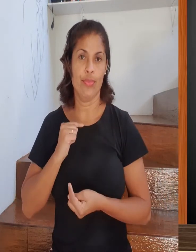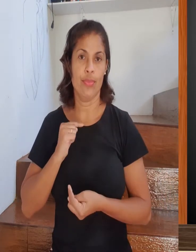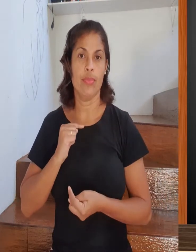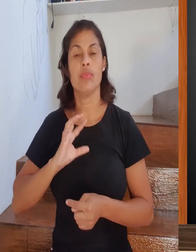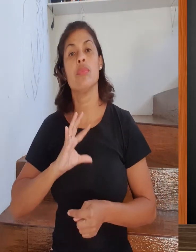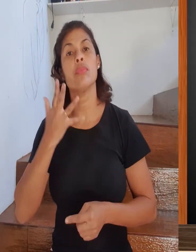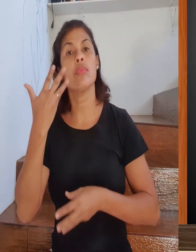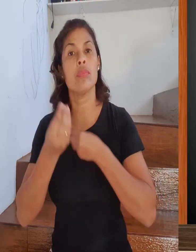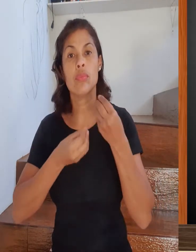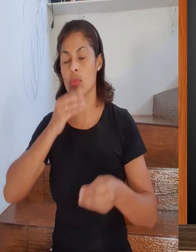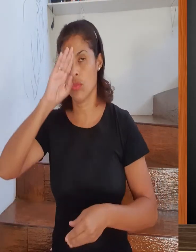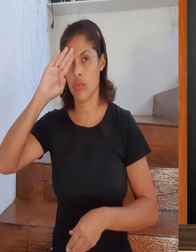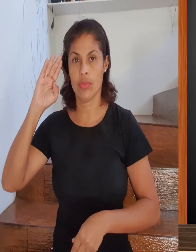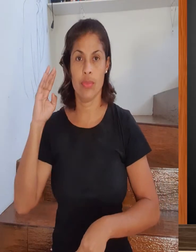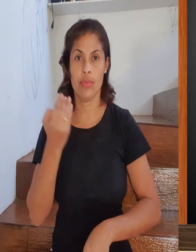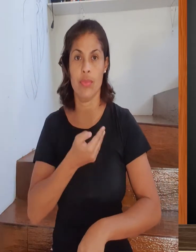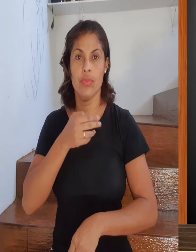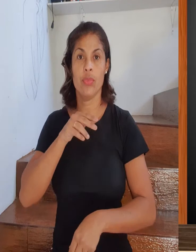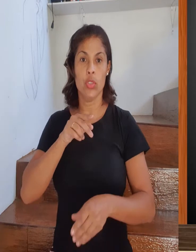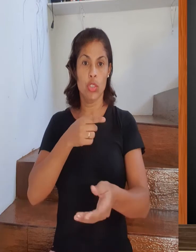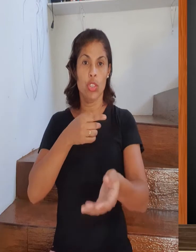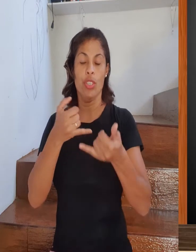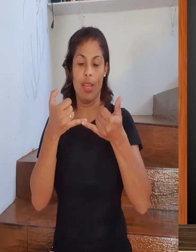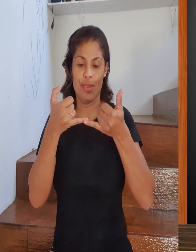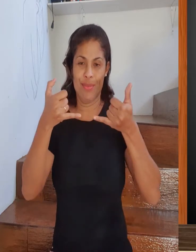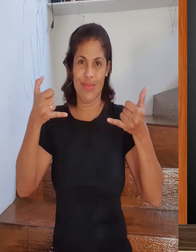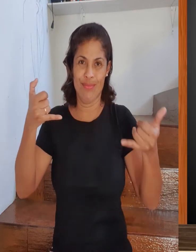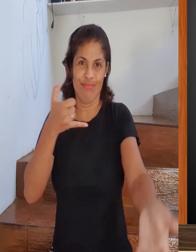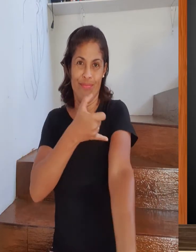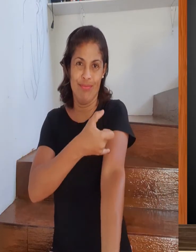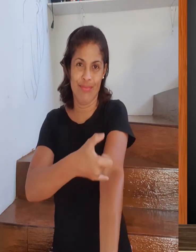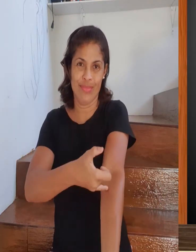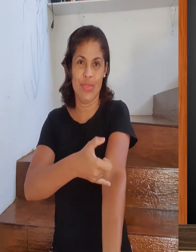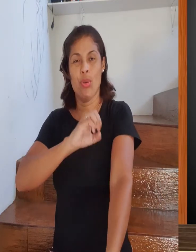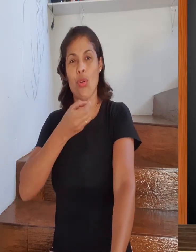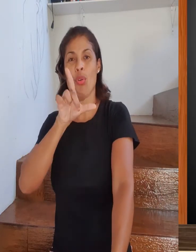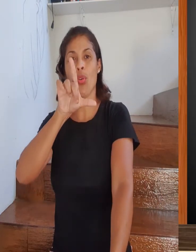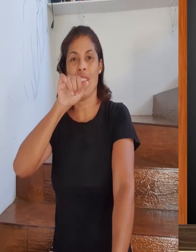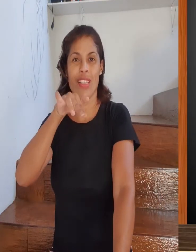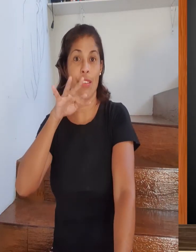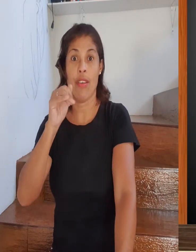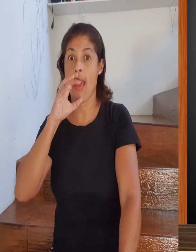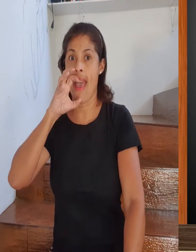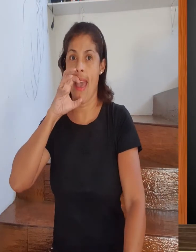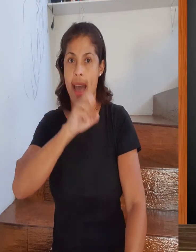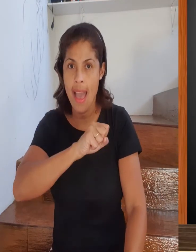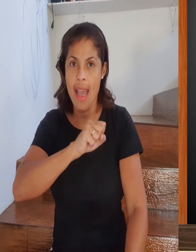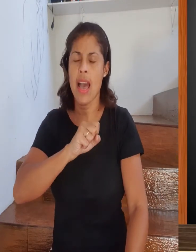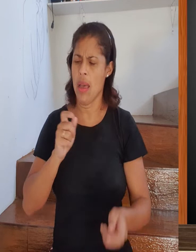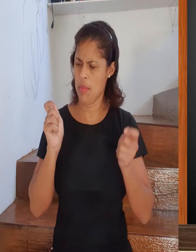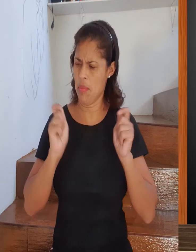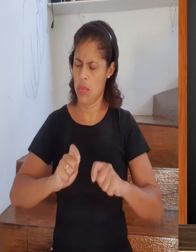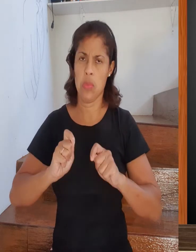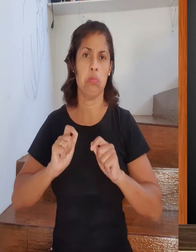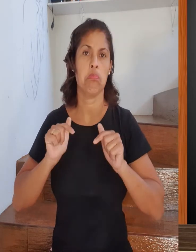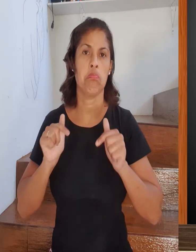Nessas vias, a absorção acontece diretamente pelos vasos sanguíneos e linfáticos, de forma rápida